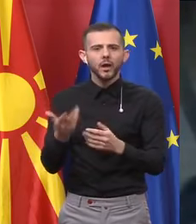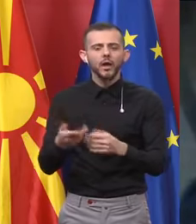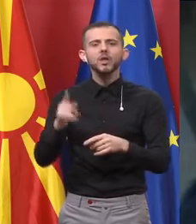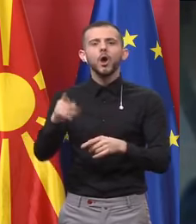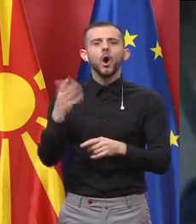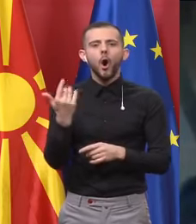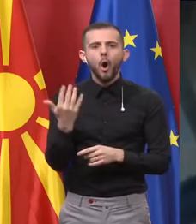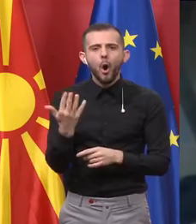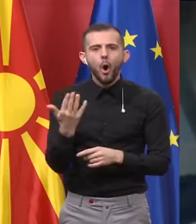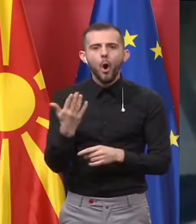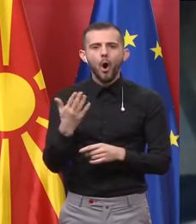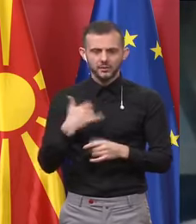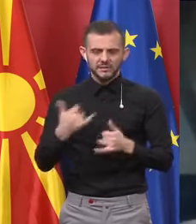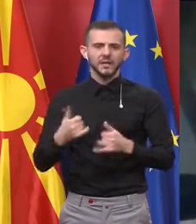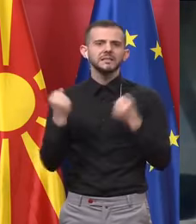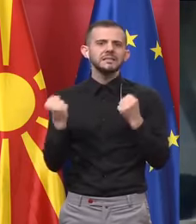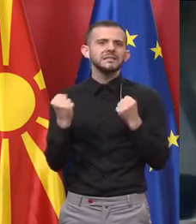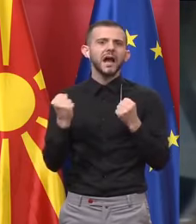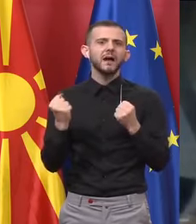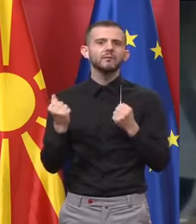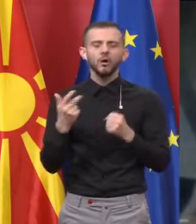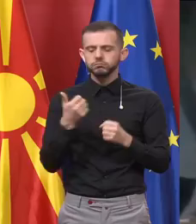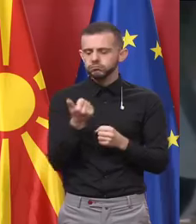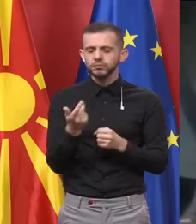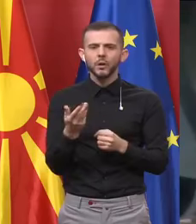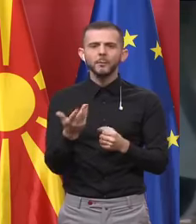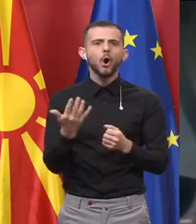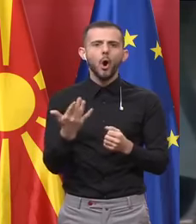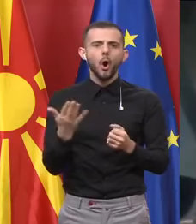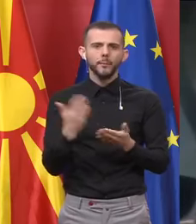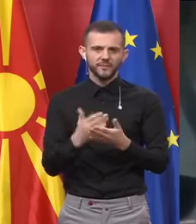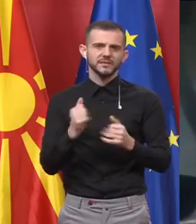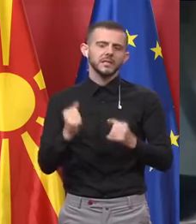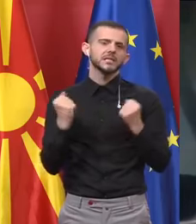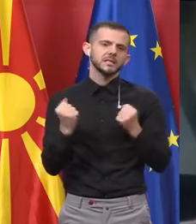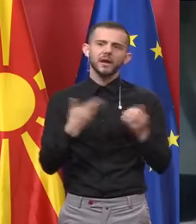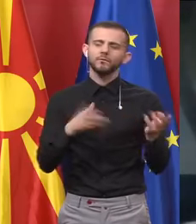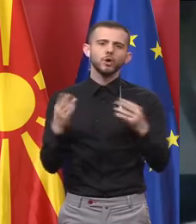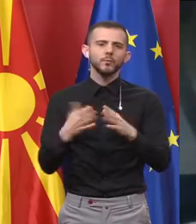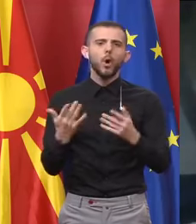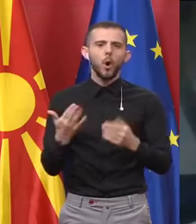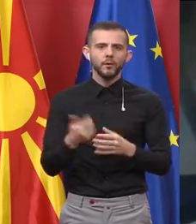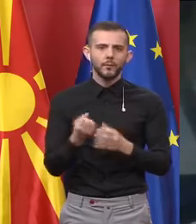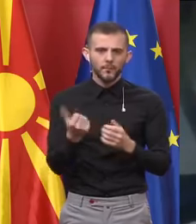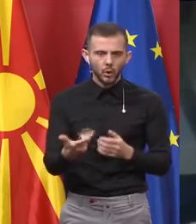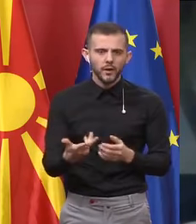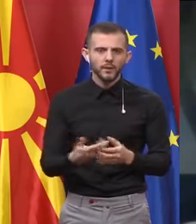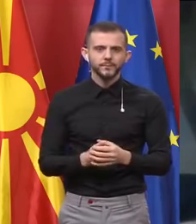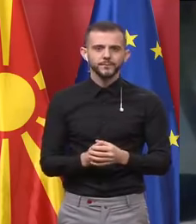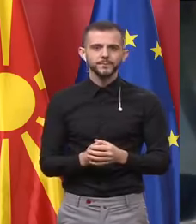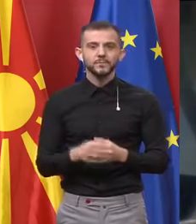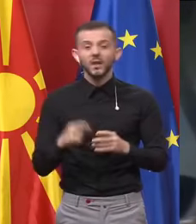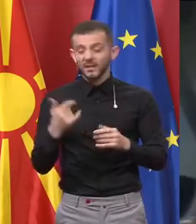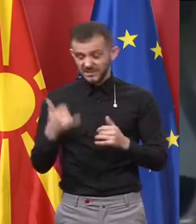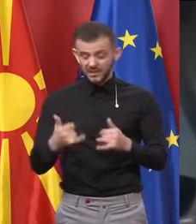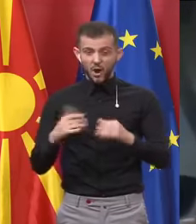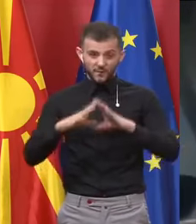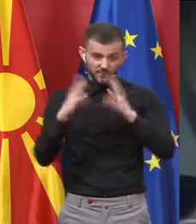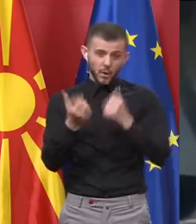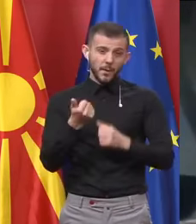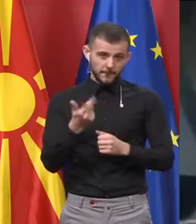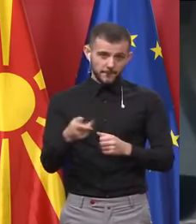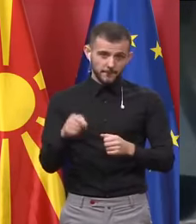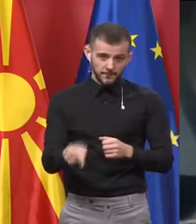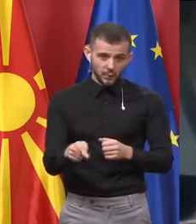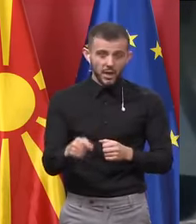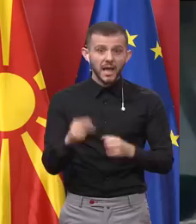се излечени до сега? Имено, дали во бројката на купната бројка на излечени